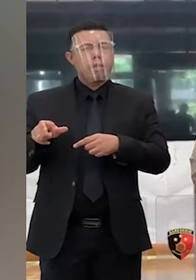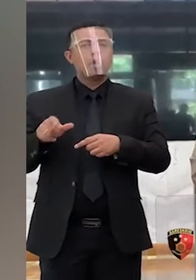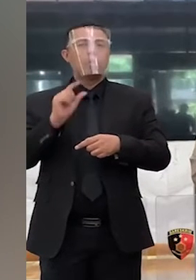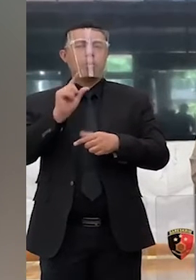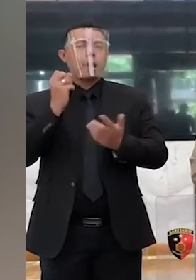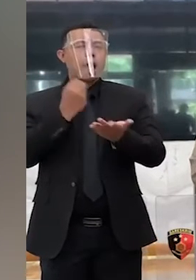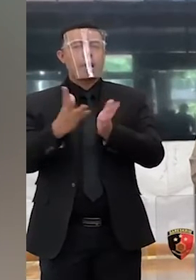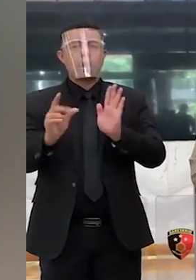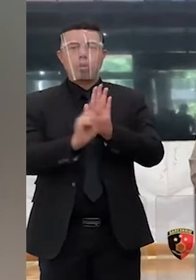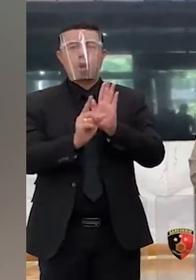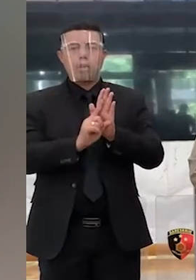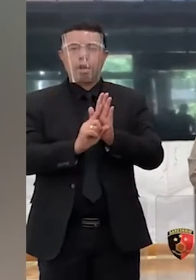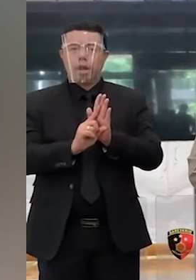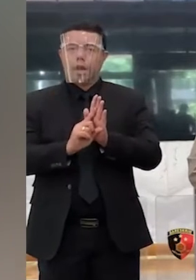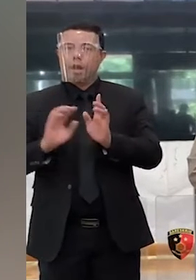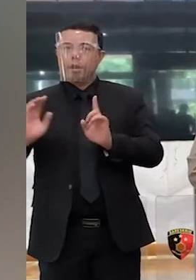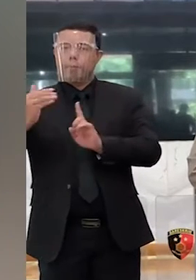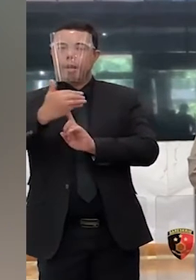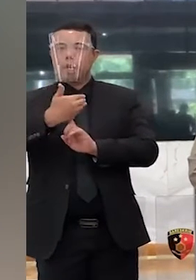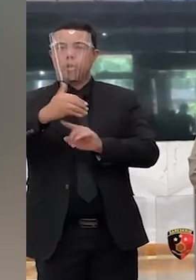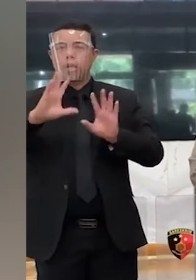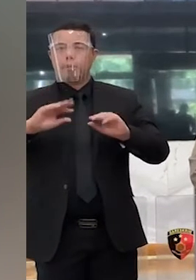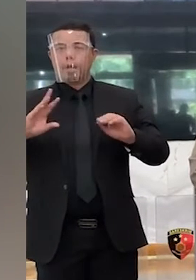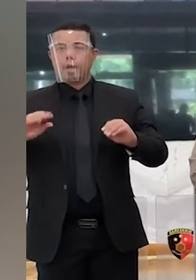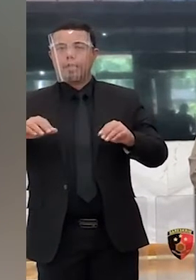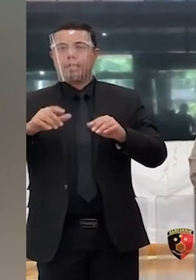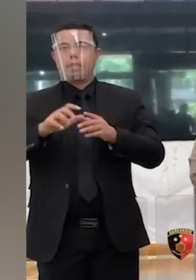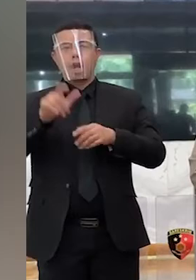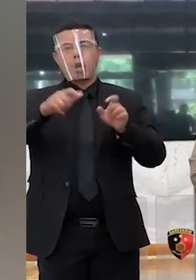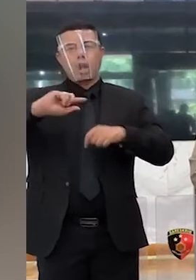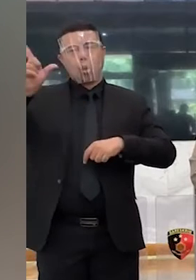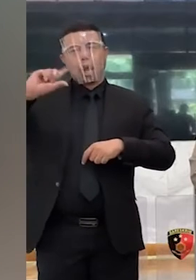tindak pidana perlindungan pekerja migran Indonesia,